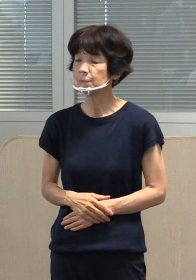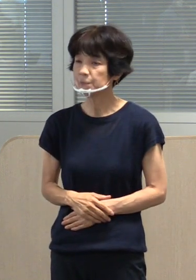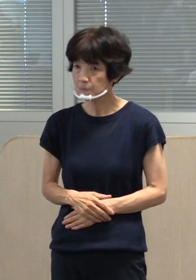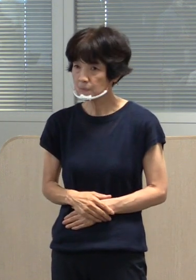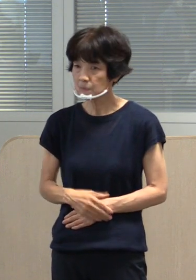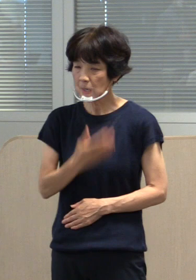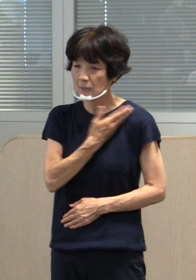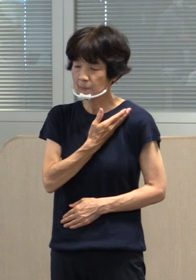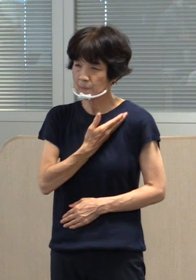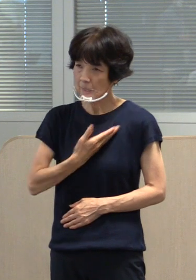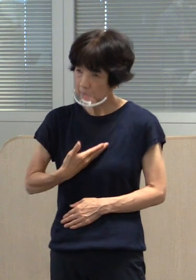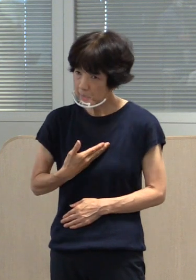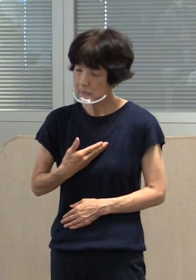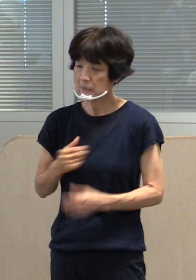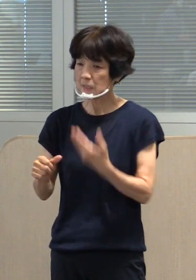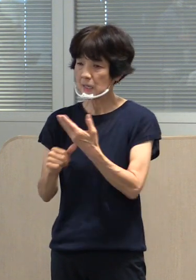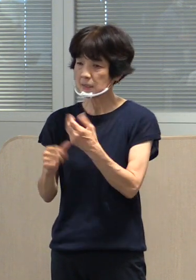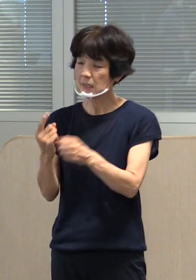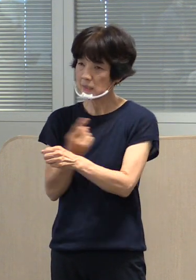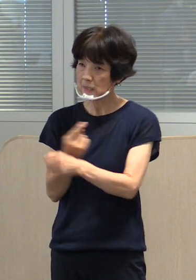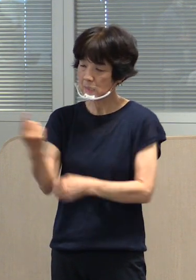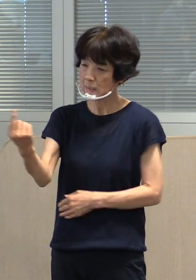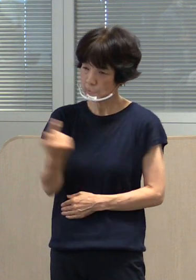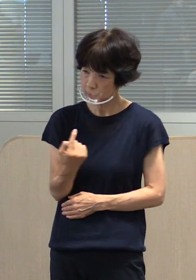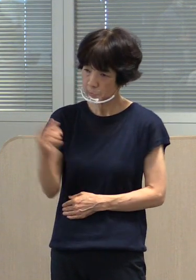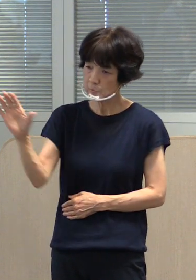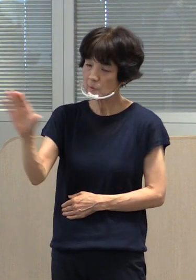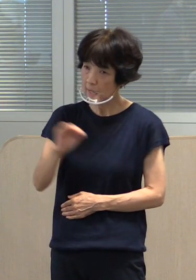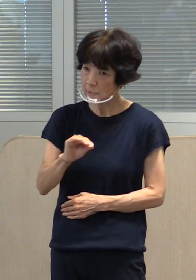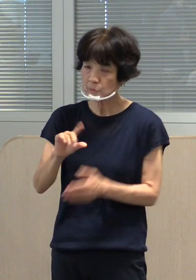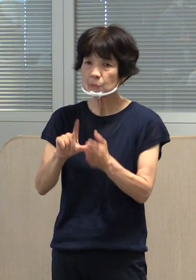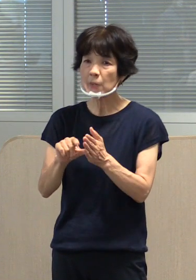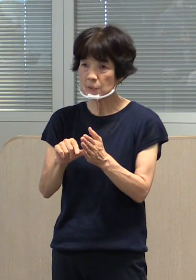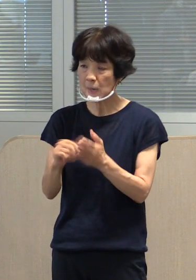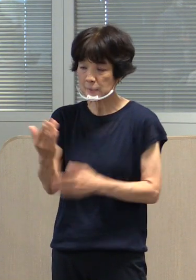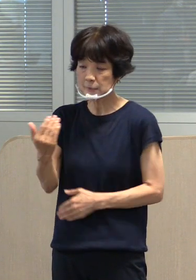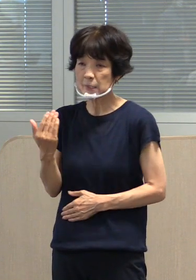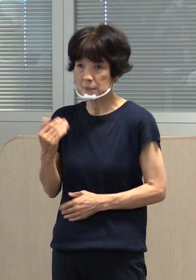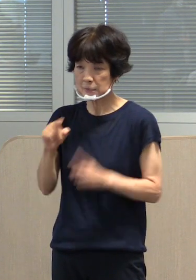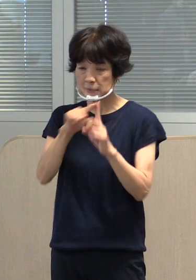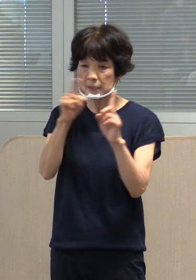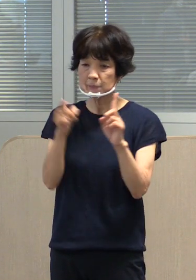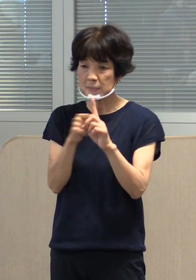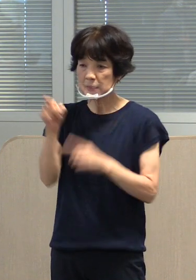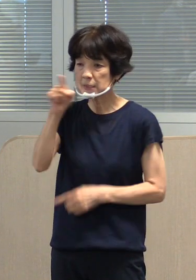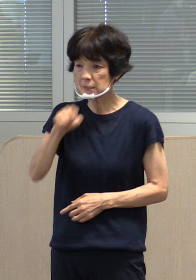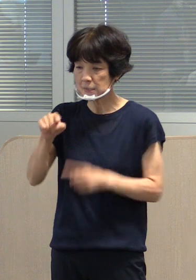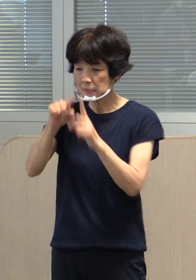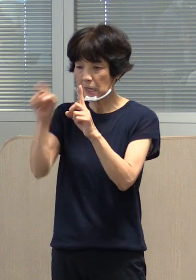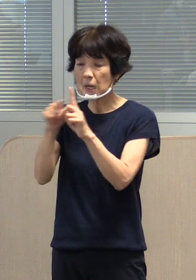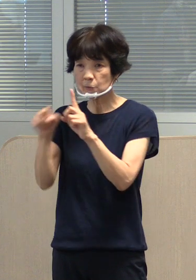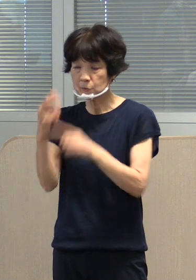やむを得ず県外から帰省する場合は、事前に PCR 検査を受けてほしいと思います。